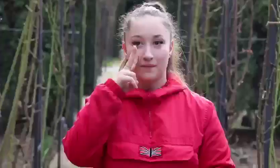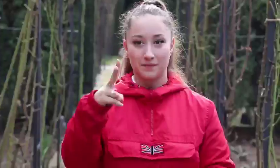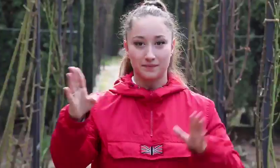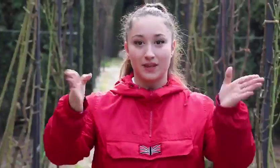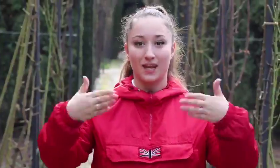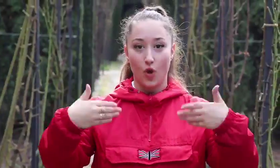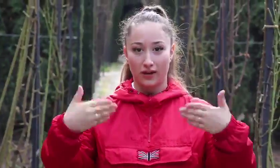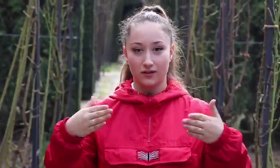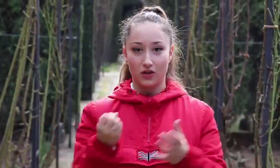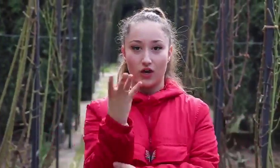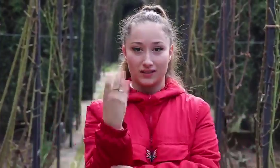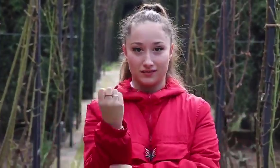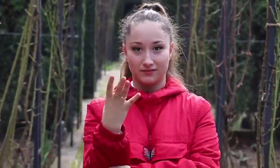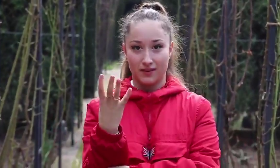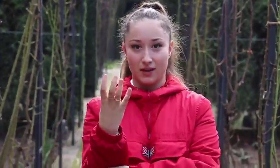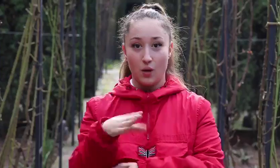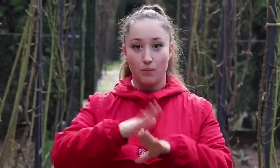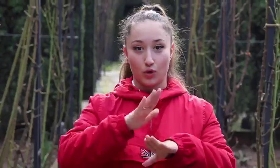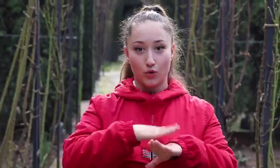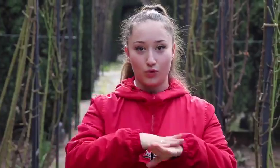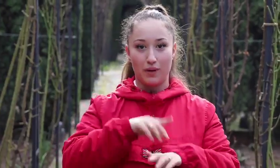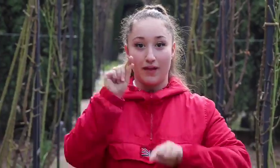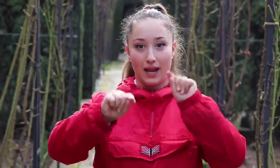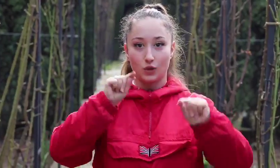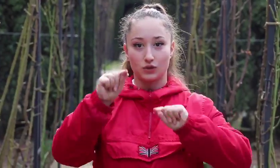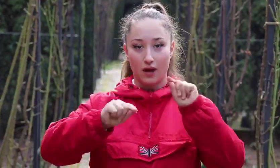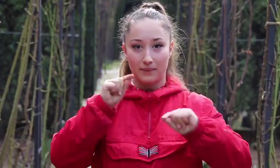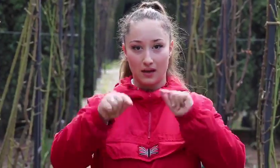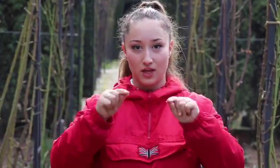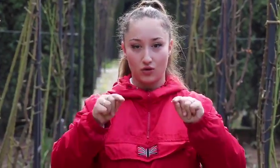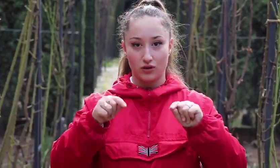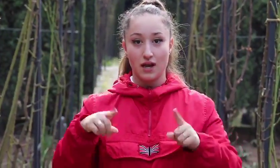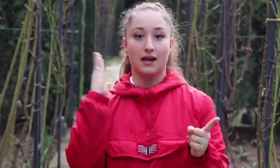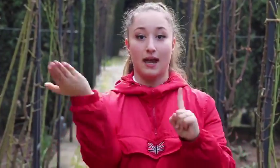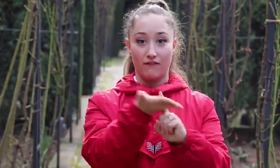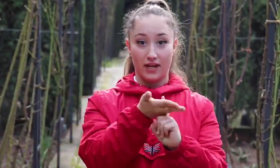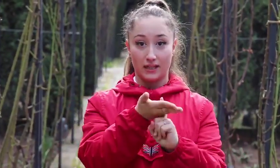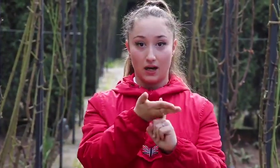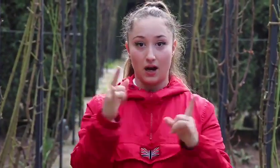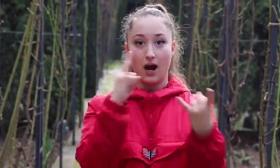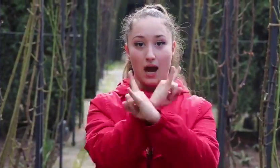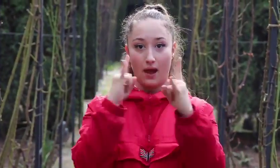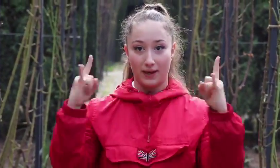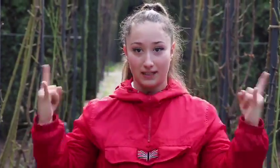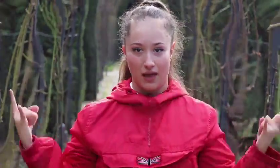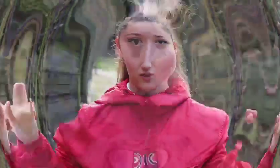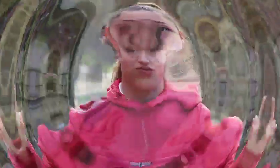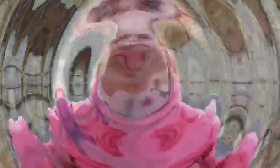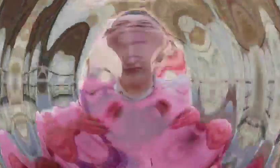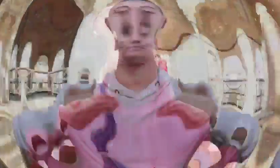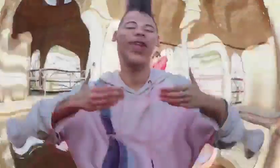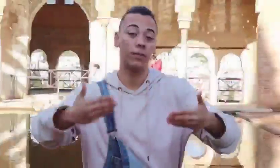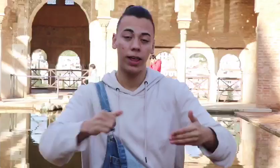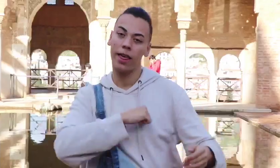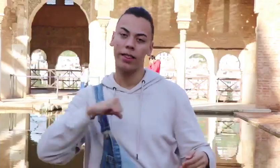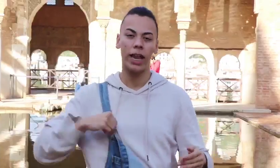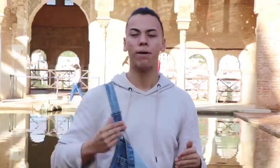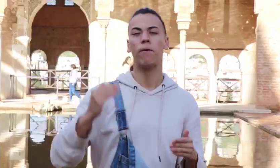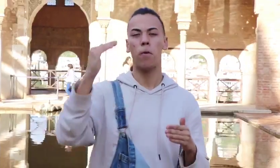¿Es que no hay flores? Esto es por culpa de la contaminación, la cual afecta a la vegetación. Cada vez tenemos menos